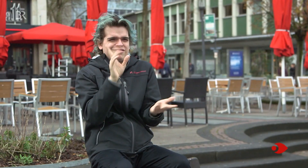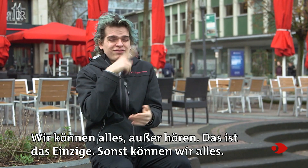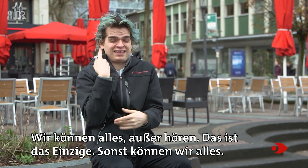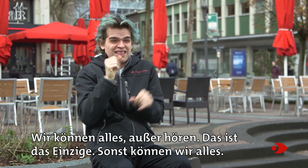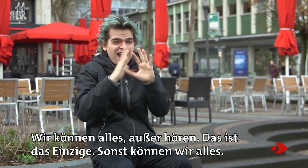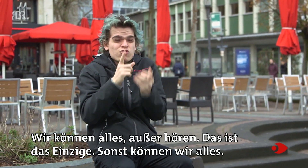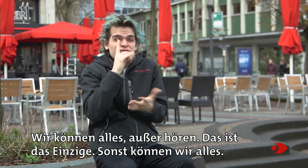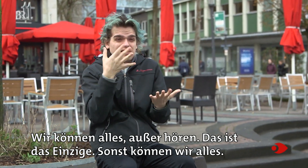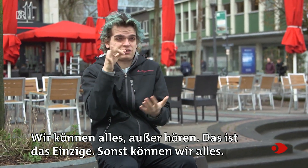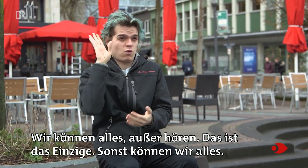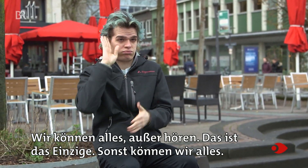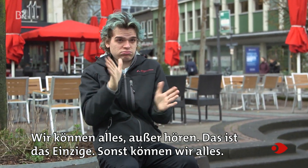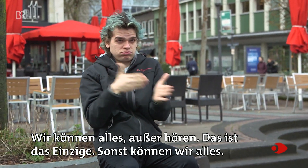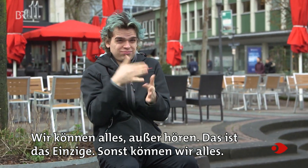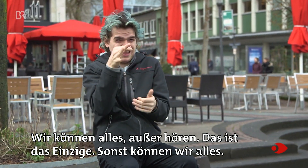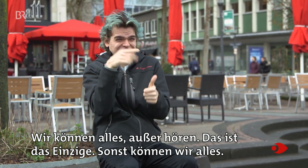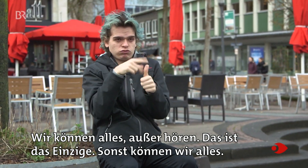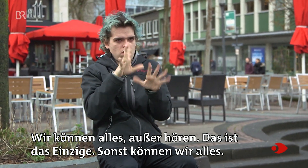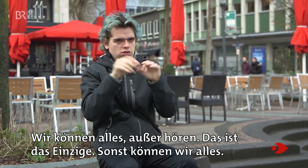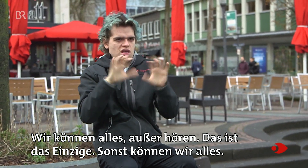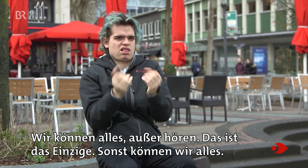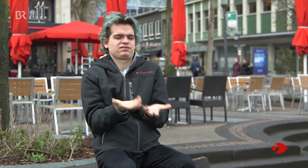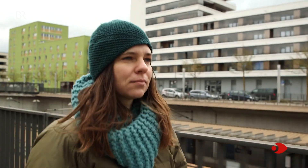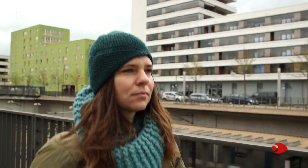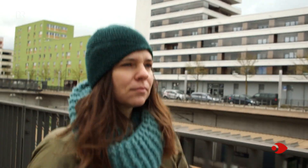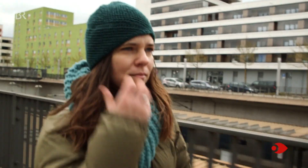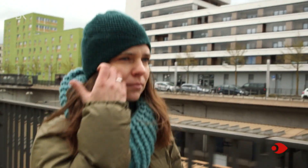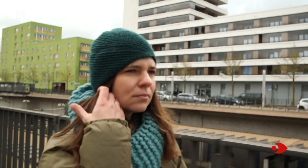Wir können alles, außer hören. Das ist das Einzige. Sonst können wir alles.